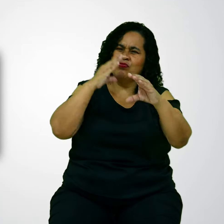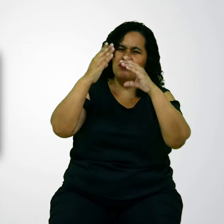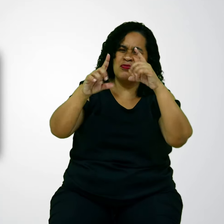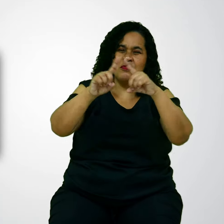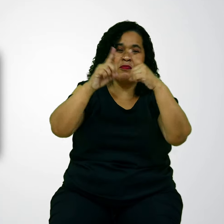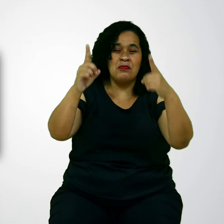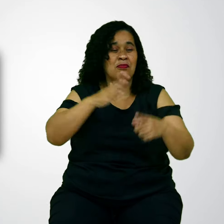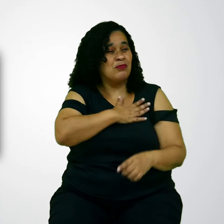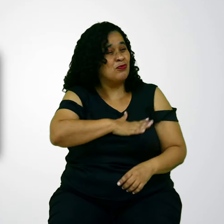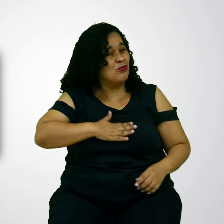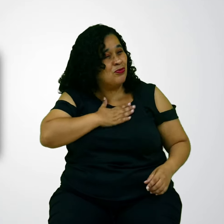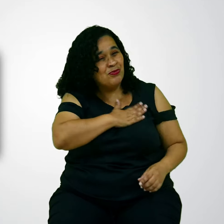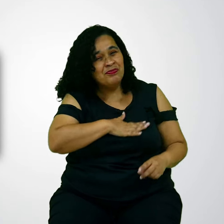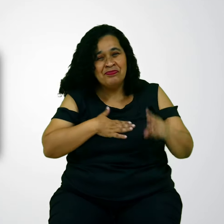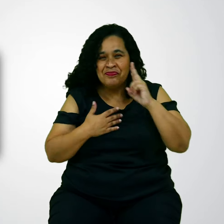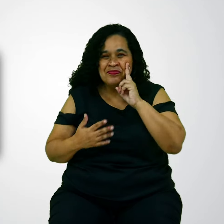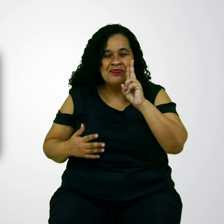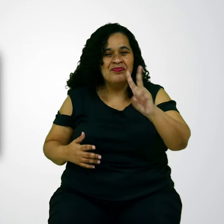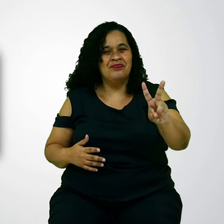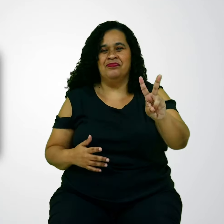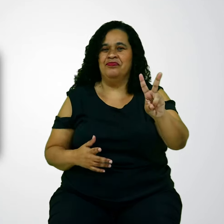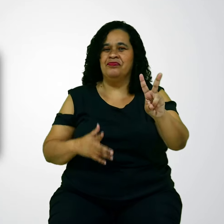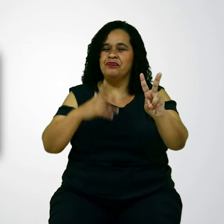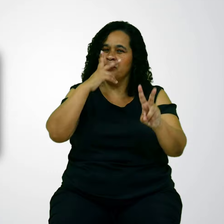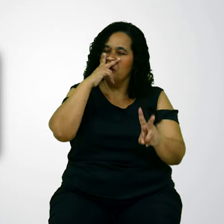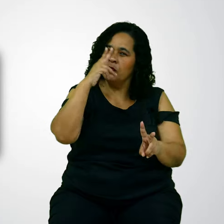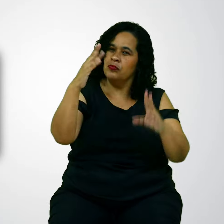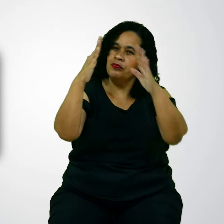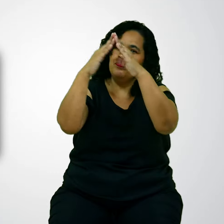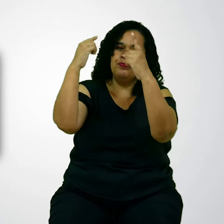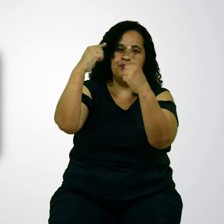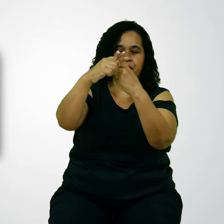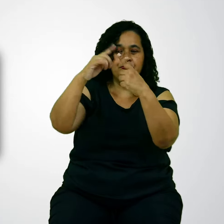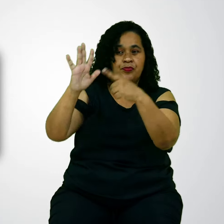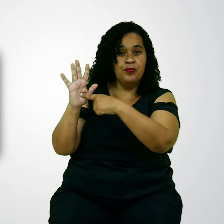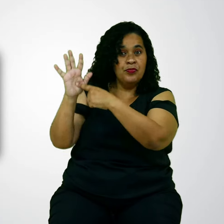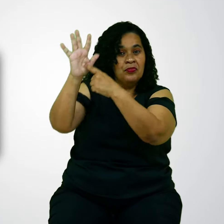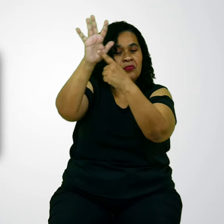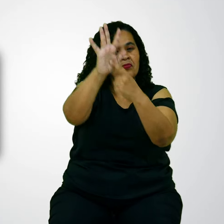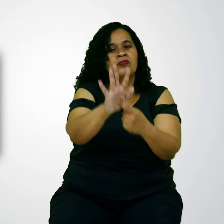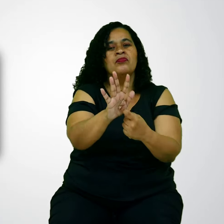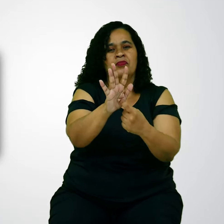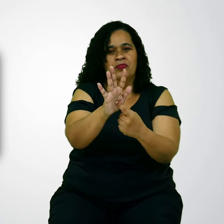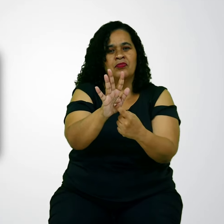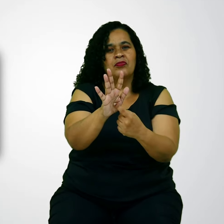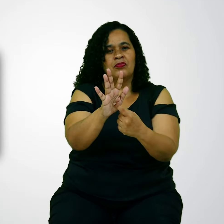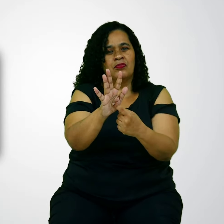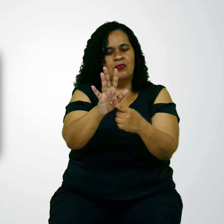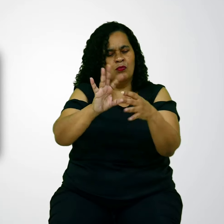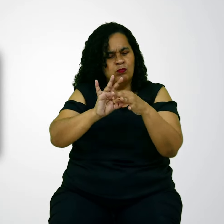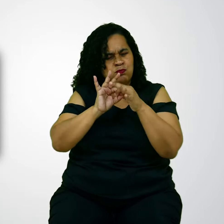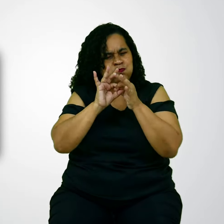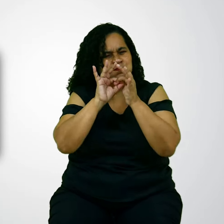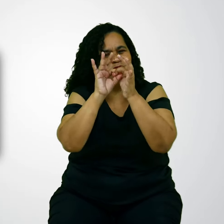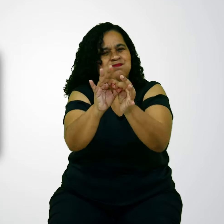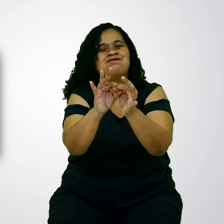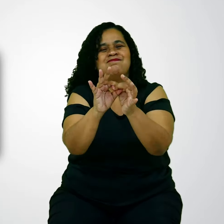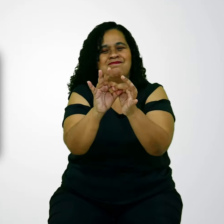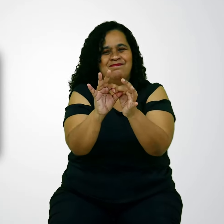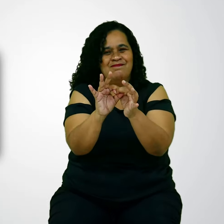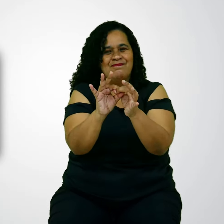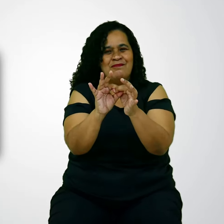porque eu acho que a igreja, ela traz em si o lance da união, da